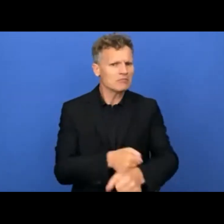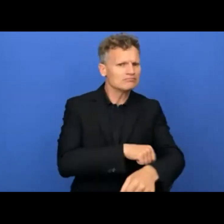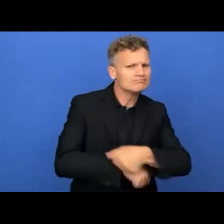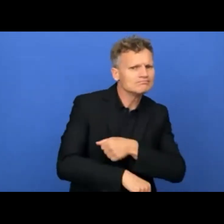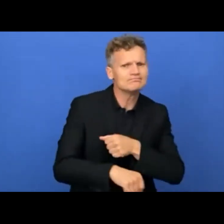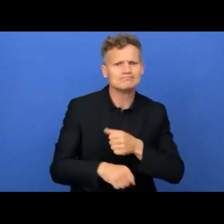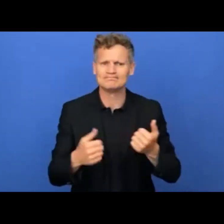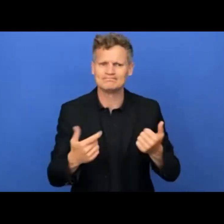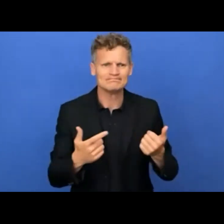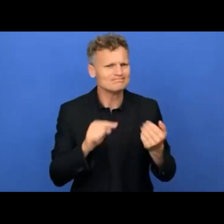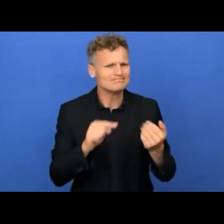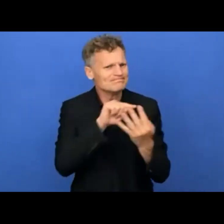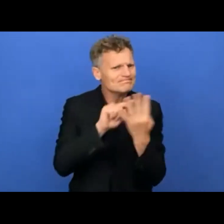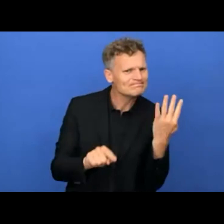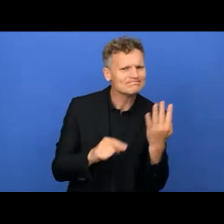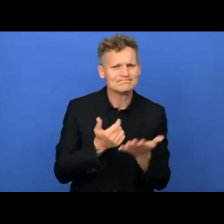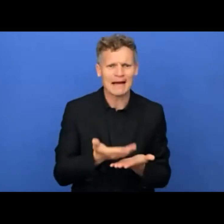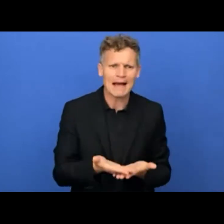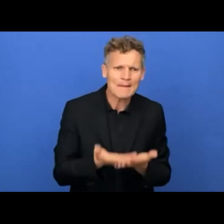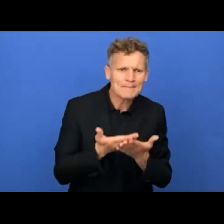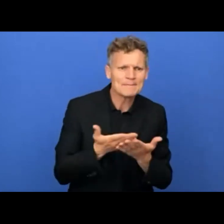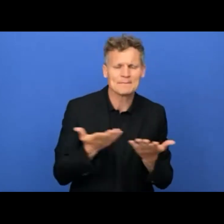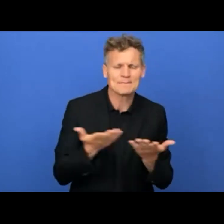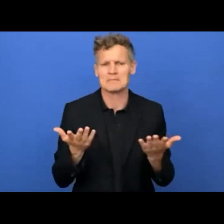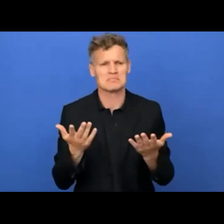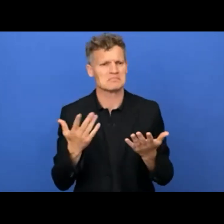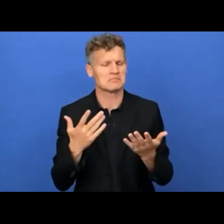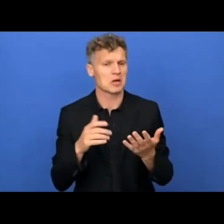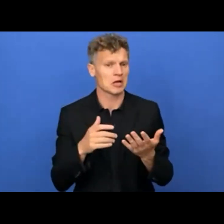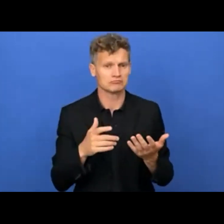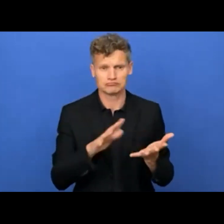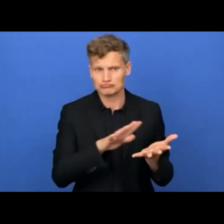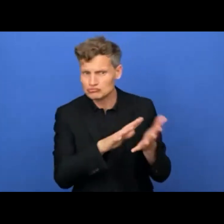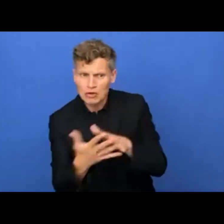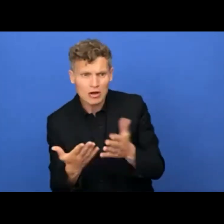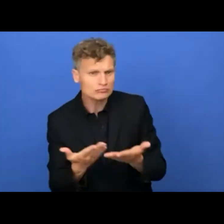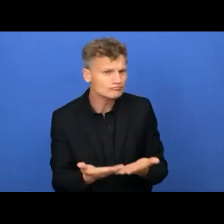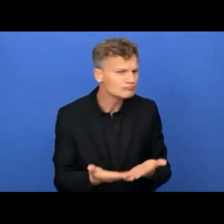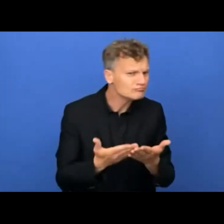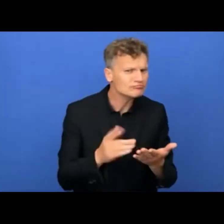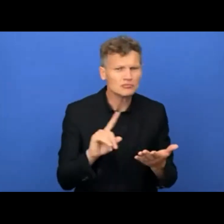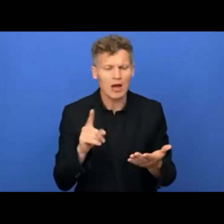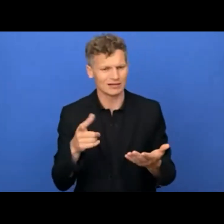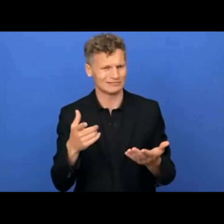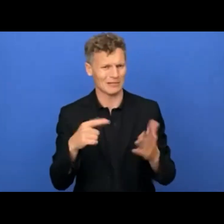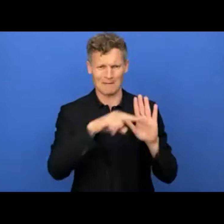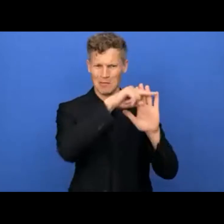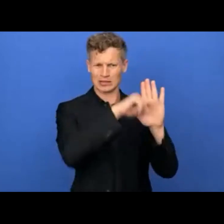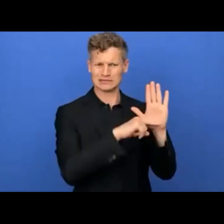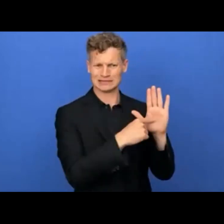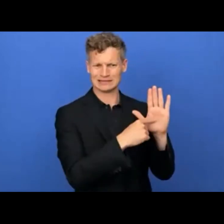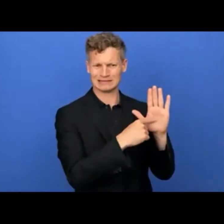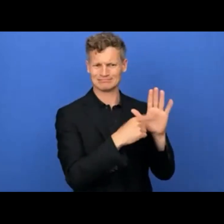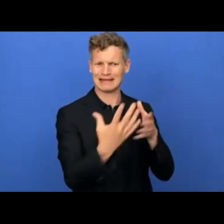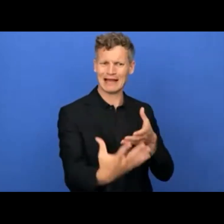devons agir sur un certain nombre de fronts, de points. Tout d'abord, construire, renforcer des